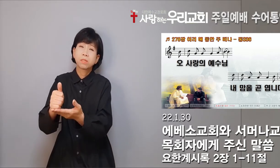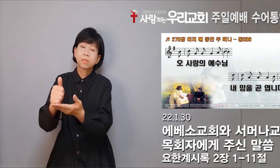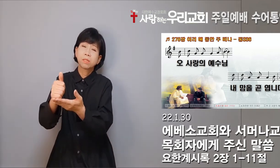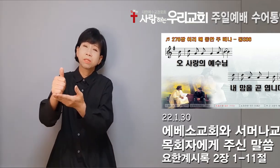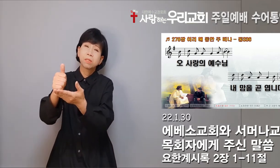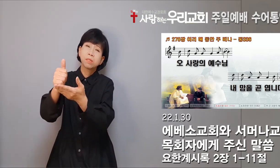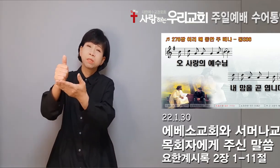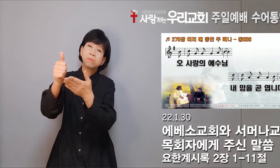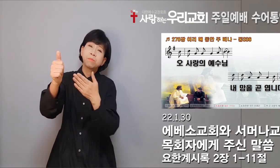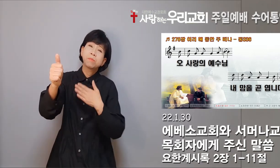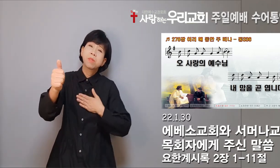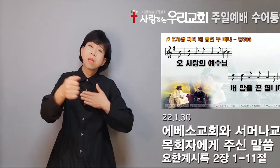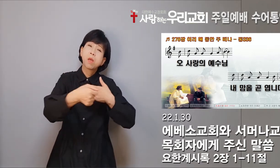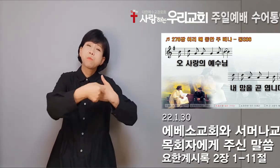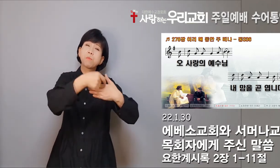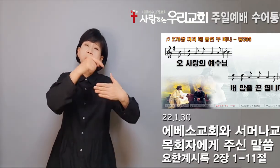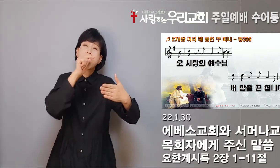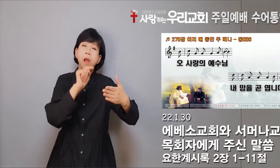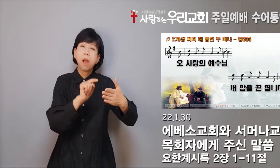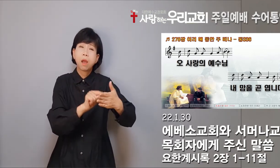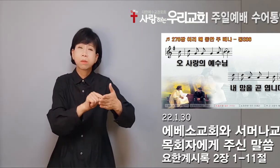내 마음을